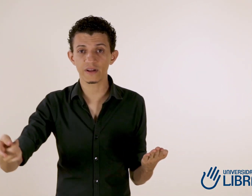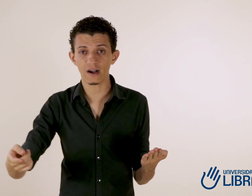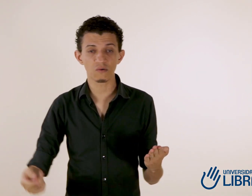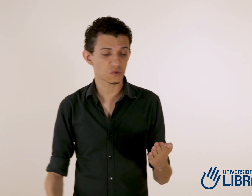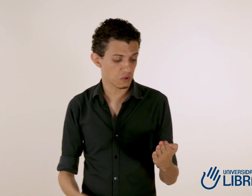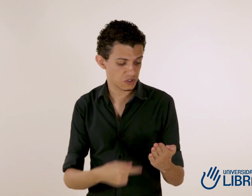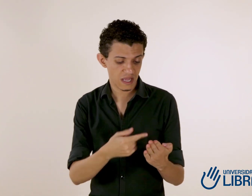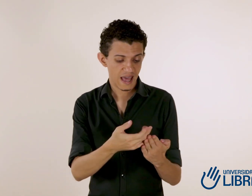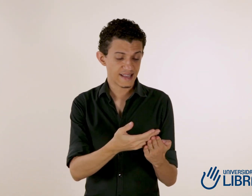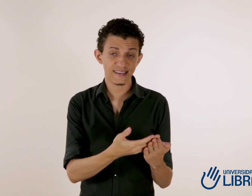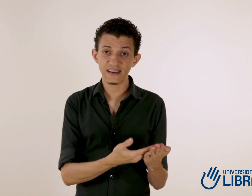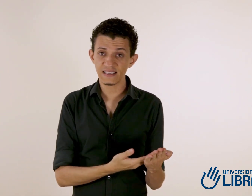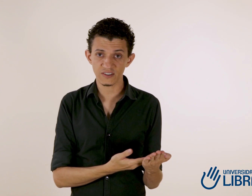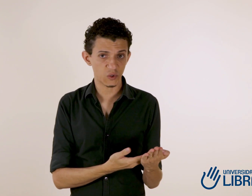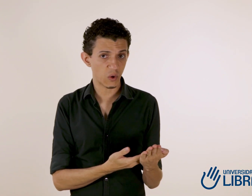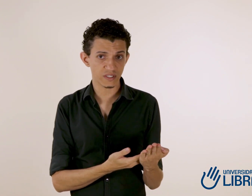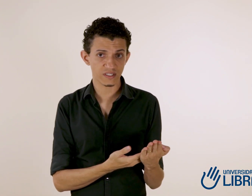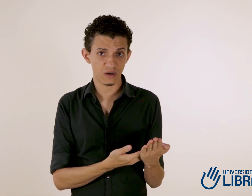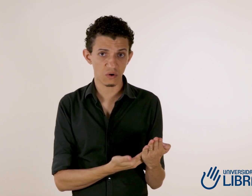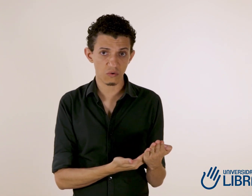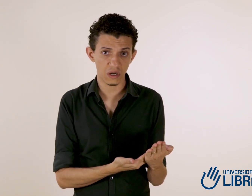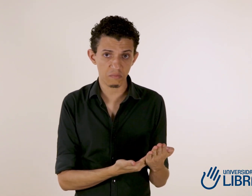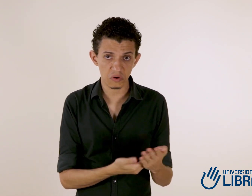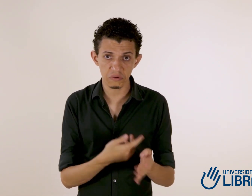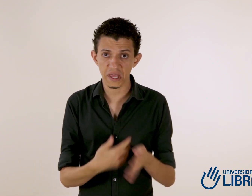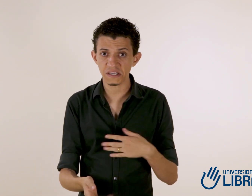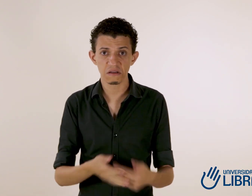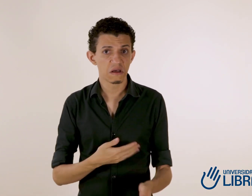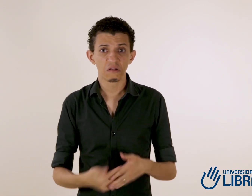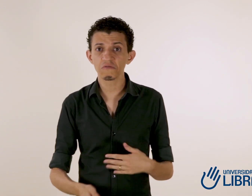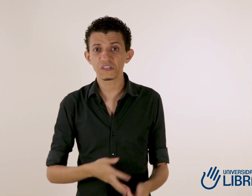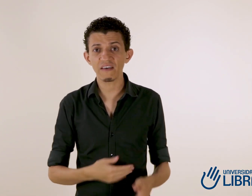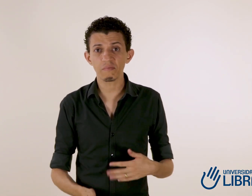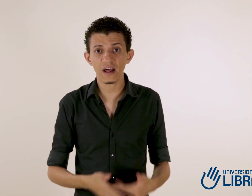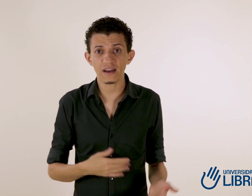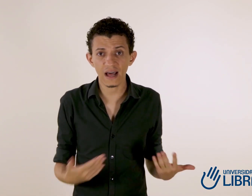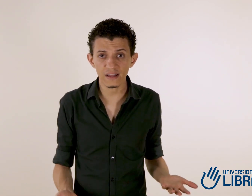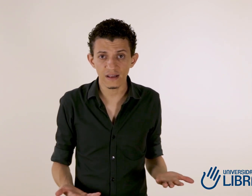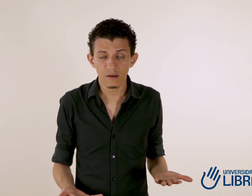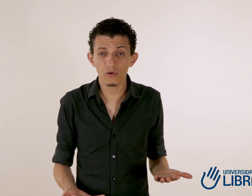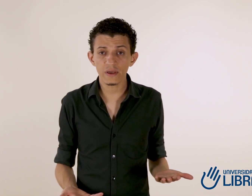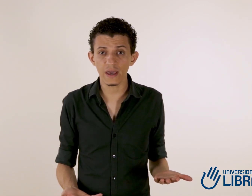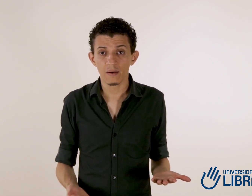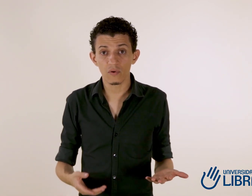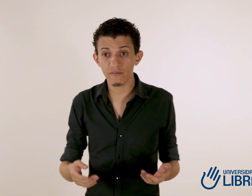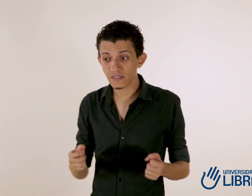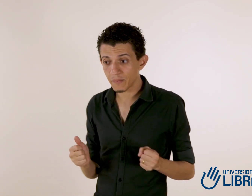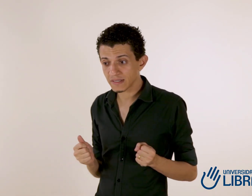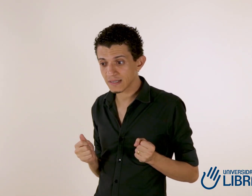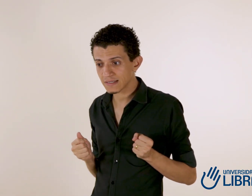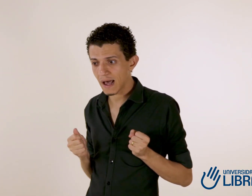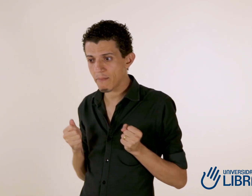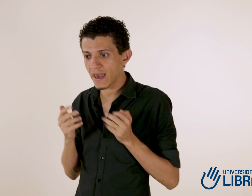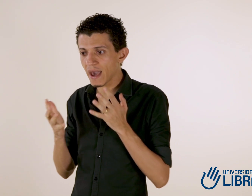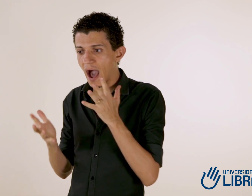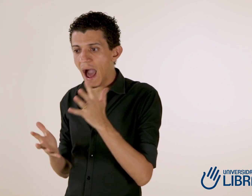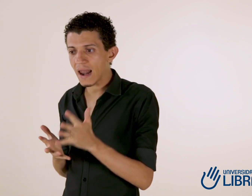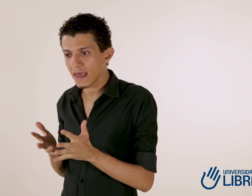comunicar com surdos, essa lista de coisas que você colocou ali em português não serve para nada. Por quê? Porque você precisa saber a